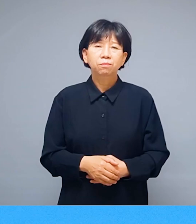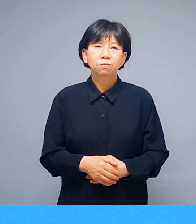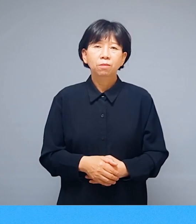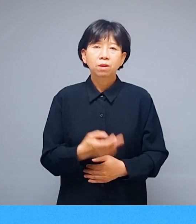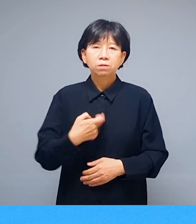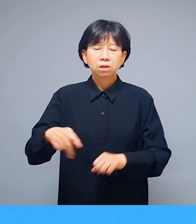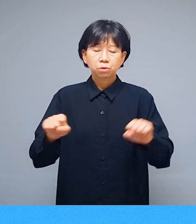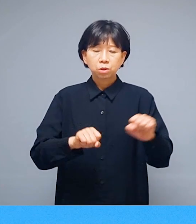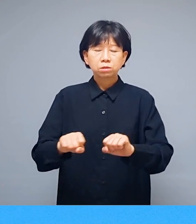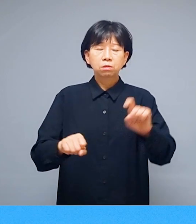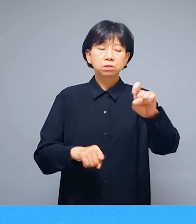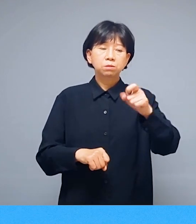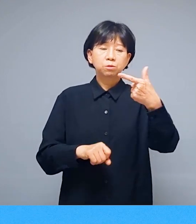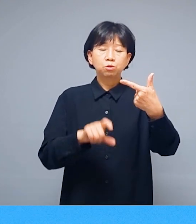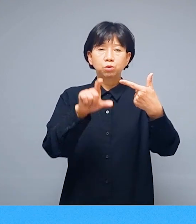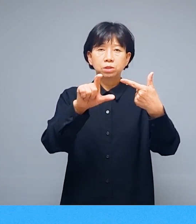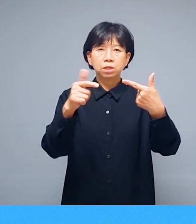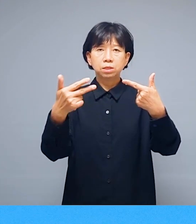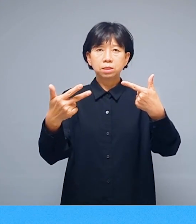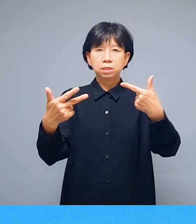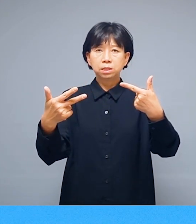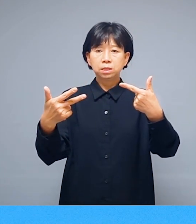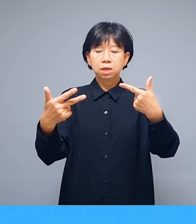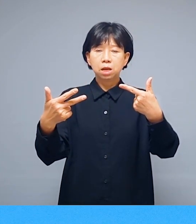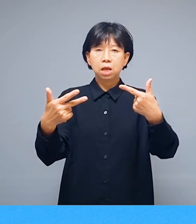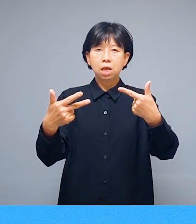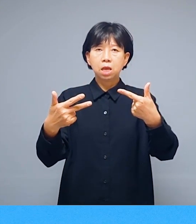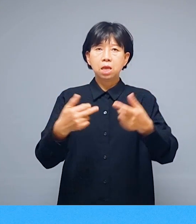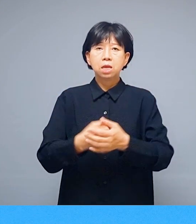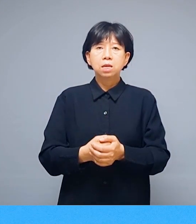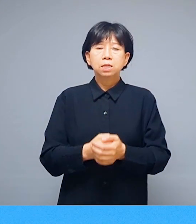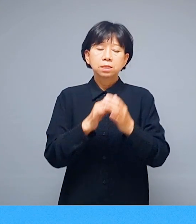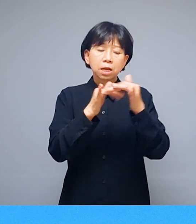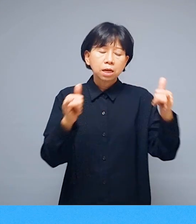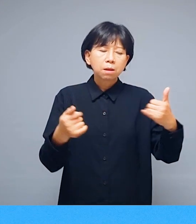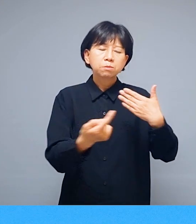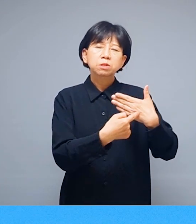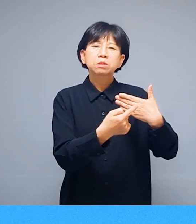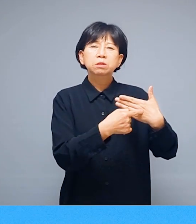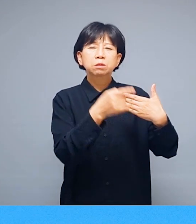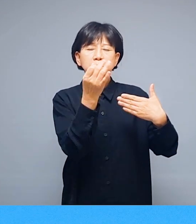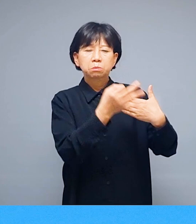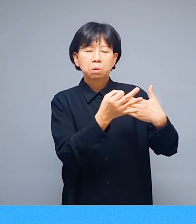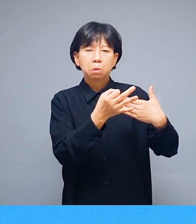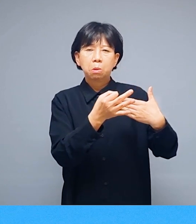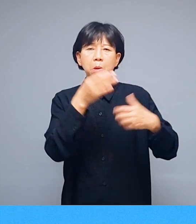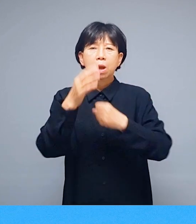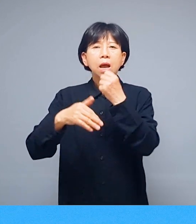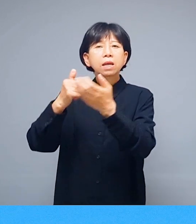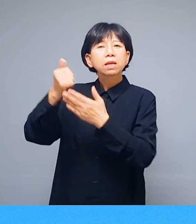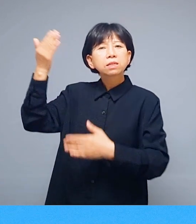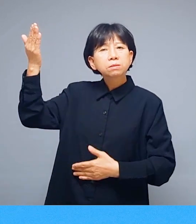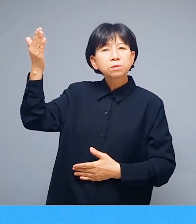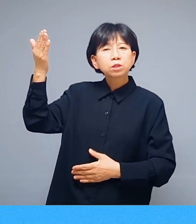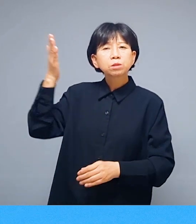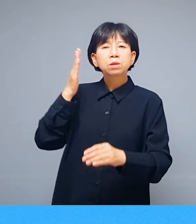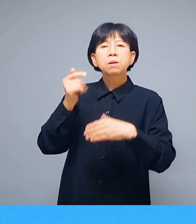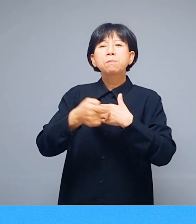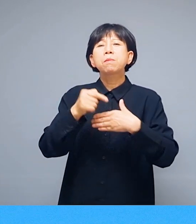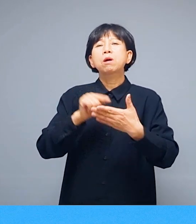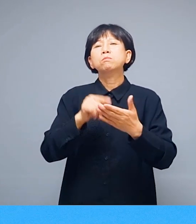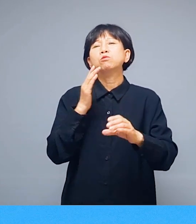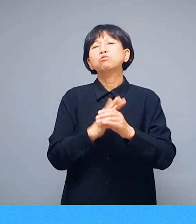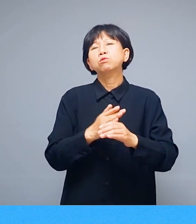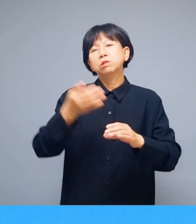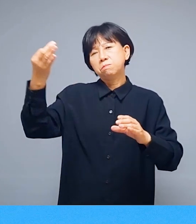사무엘상 16장 7절에 보니까 사람은 외모를 보거니와 나 여호와는 뭘 보시죠? 중심을